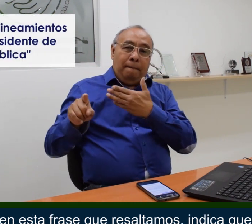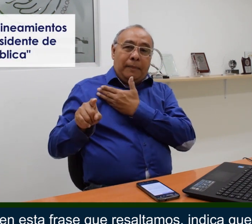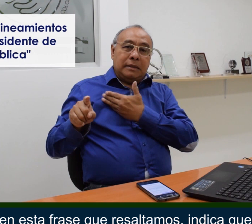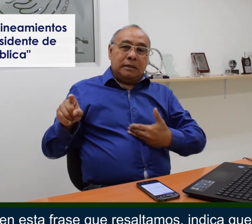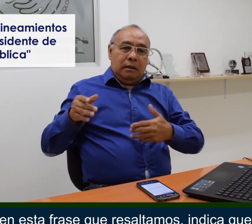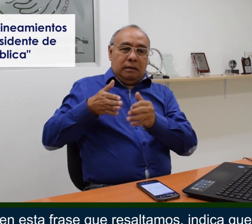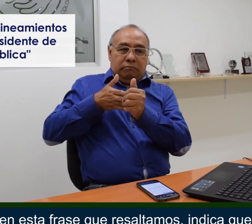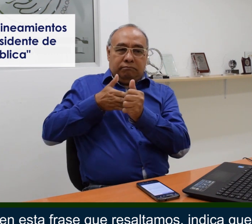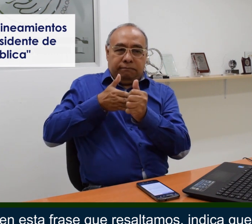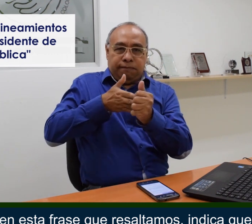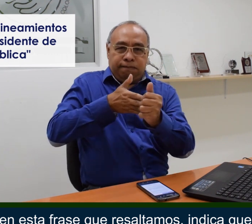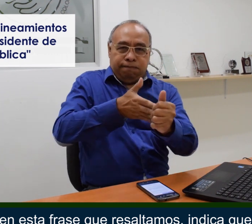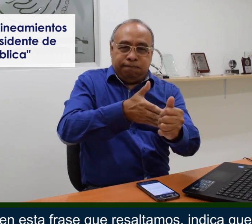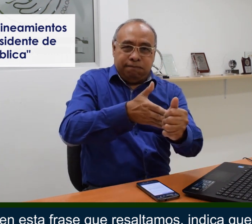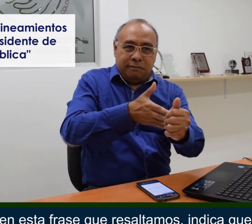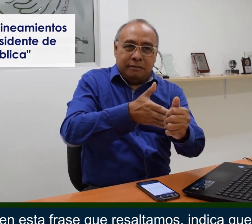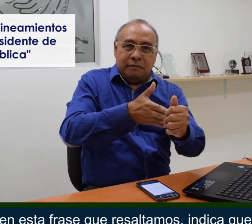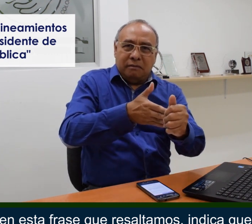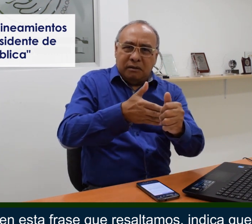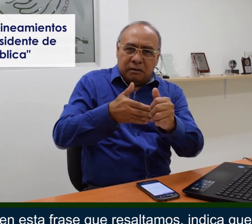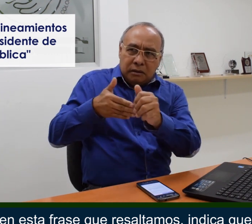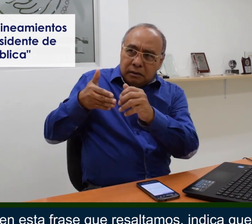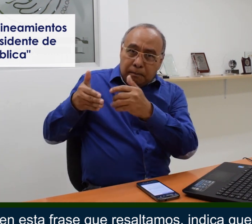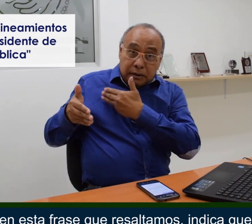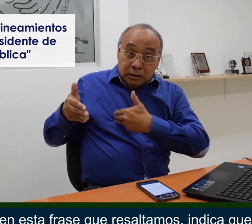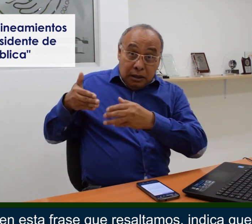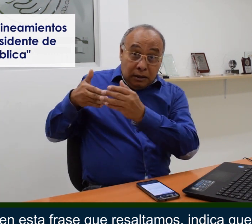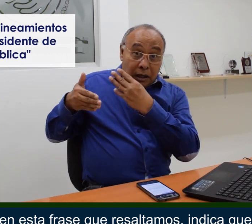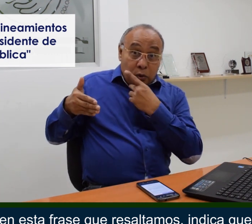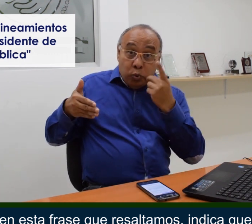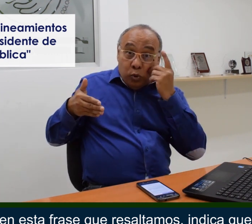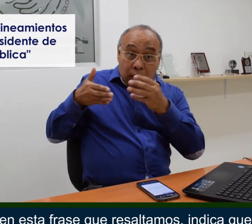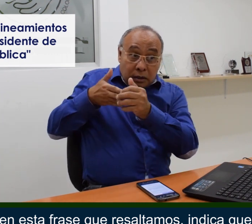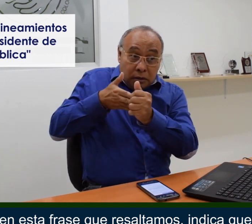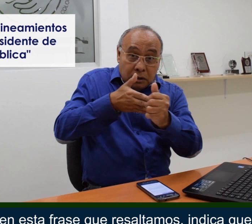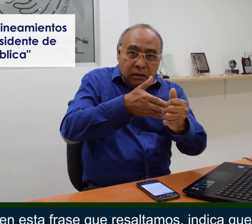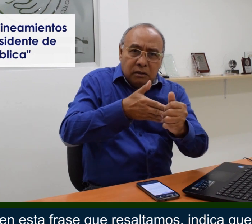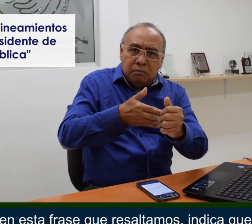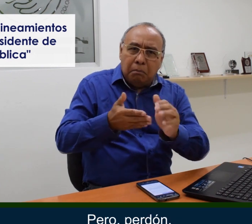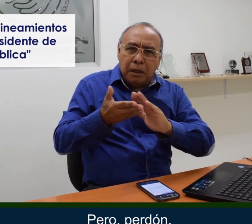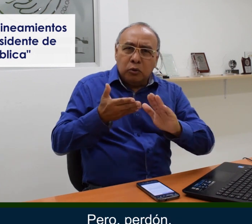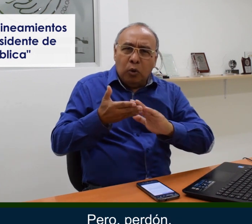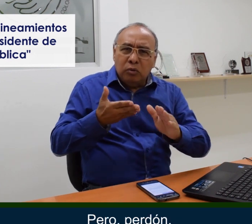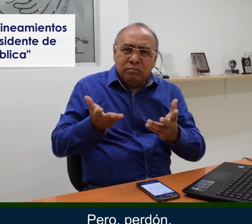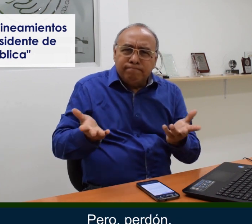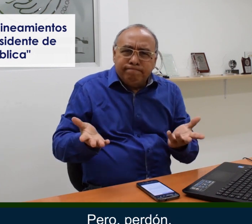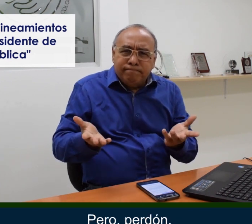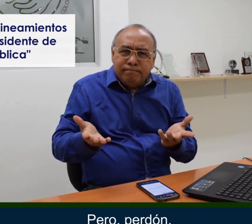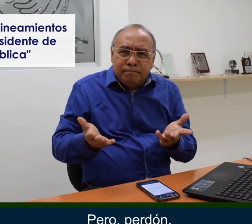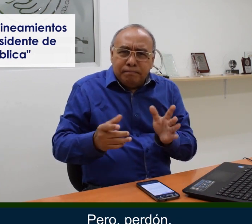frase que resaltamos, indica que se están siguiendo los lineamientos del presidente Duque. Pero,